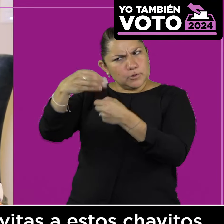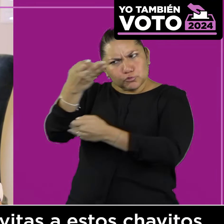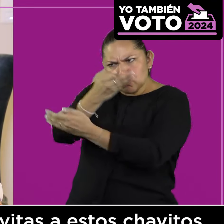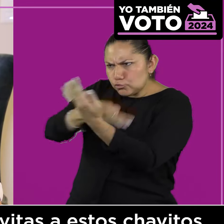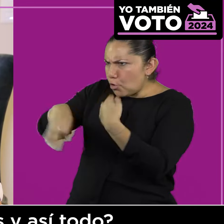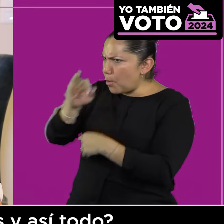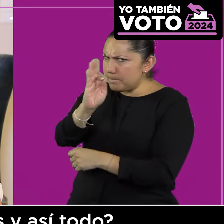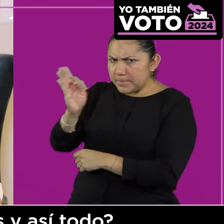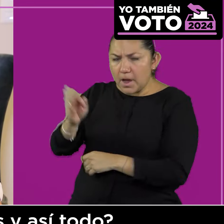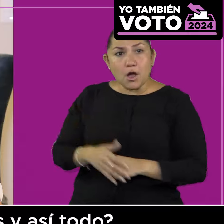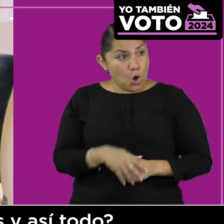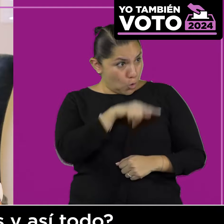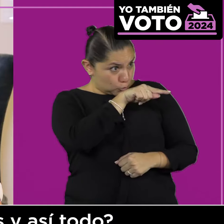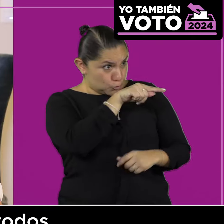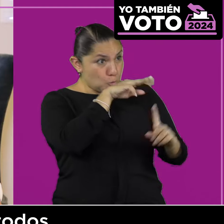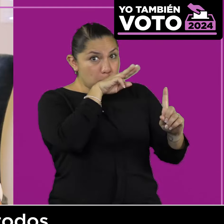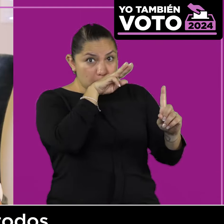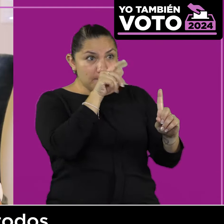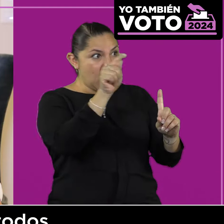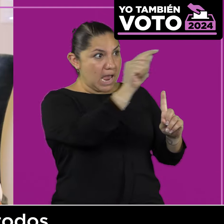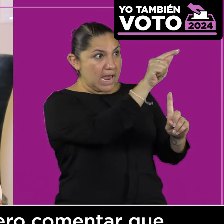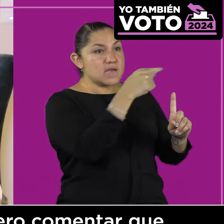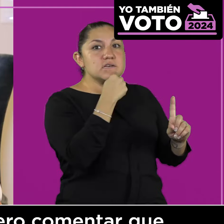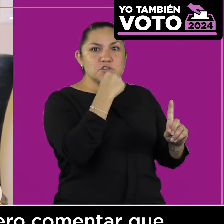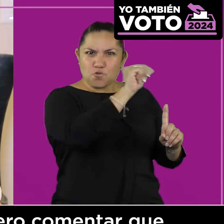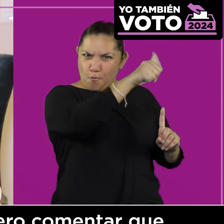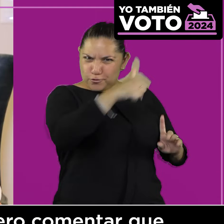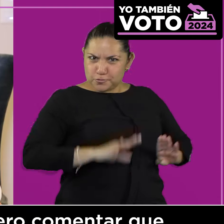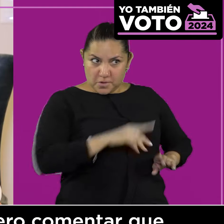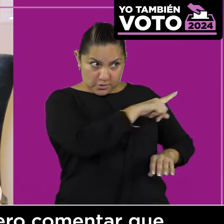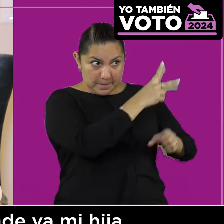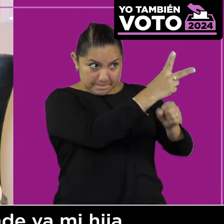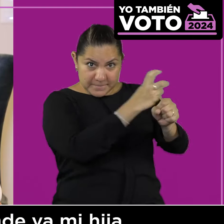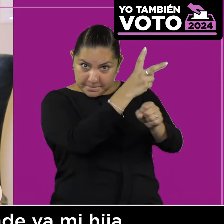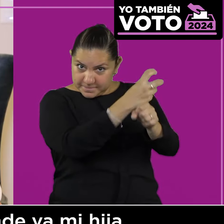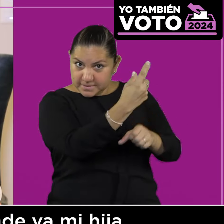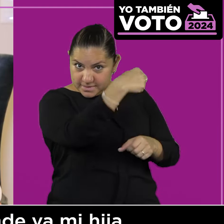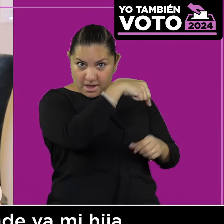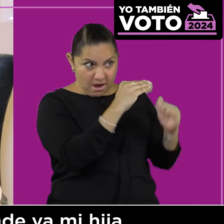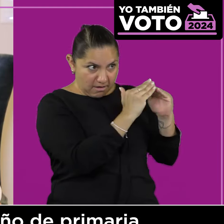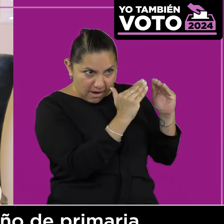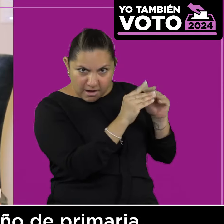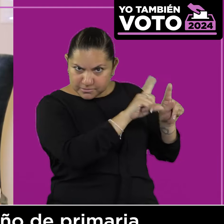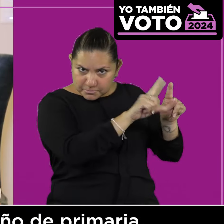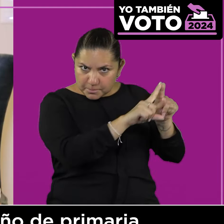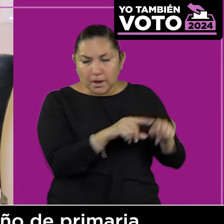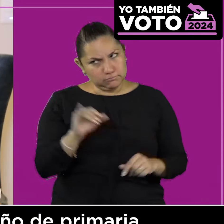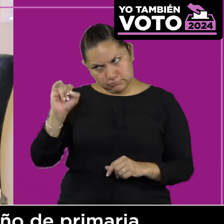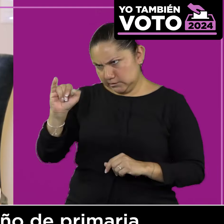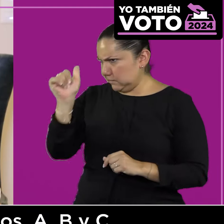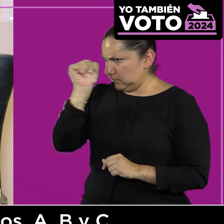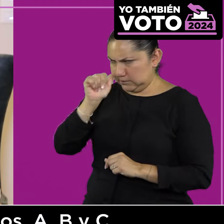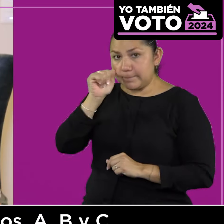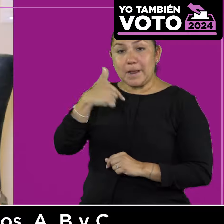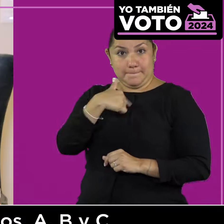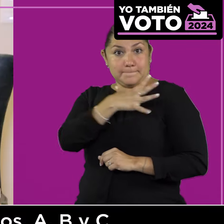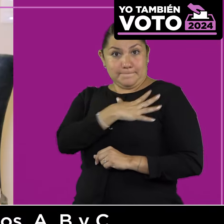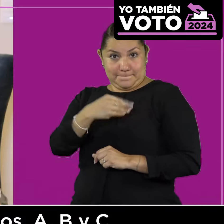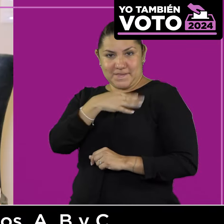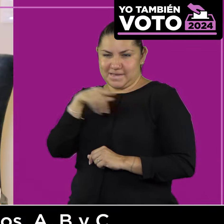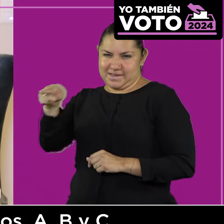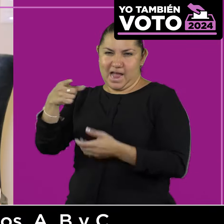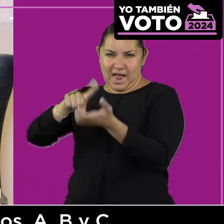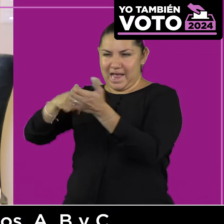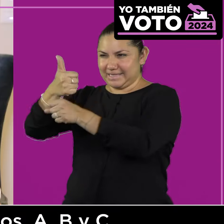invitas a estos chavitos a las fiestas y así todo sí a todos de hecho te quiero comentar que el grado donde va mi hija que es sexto año de primaria son tres